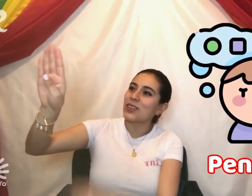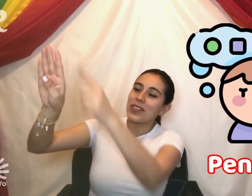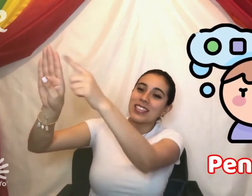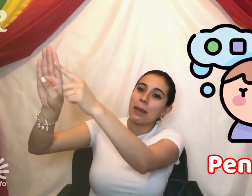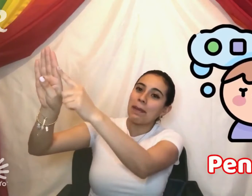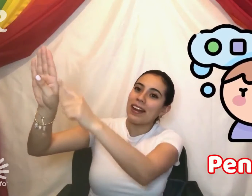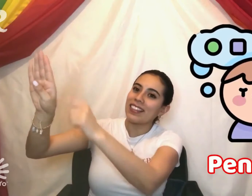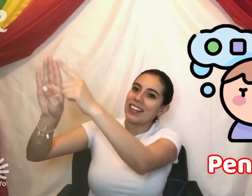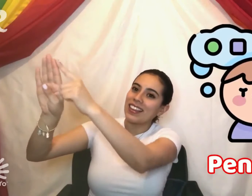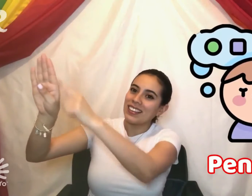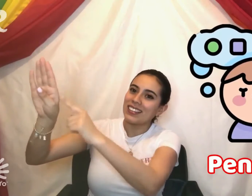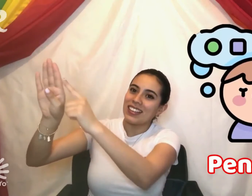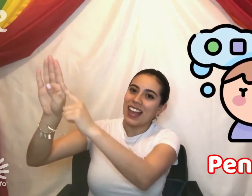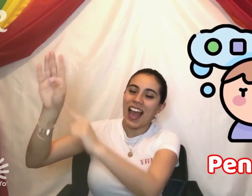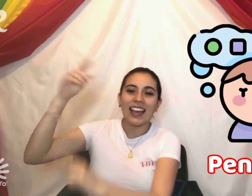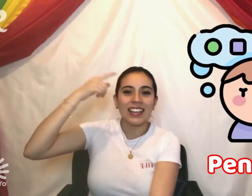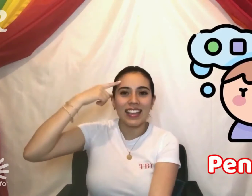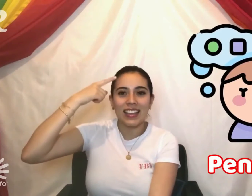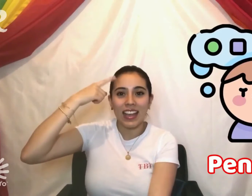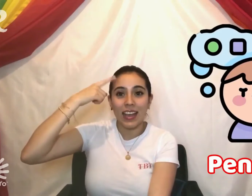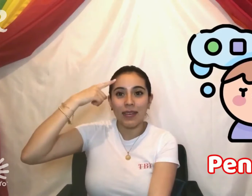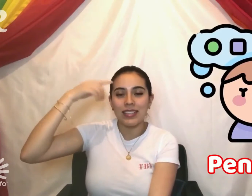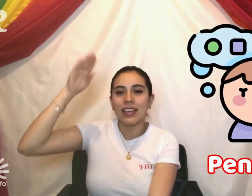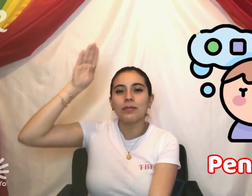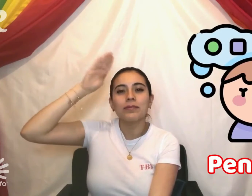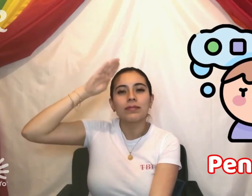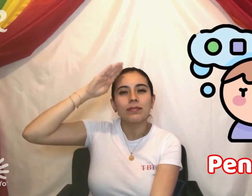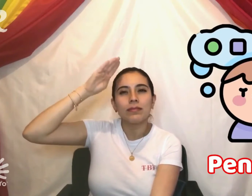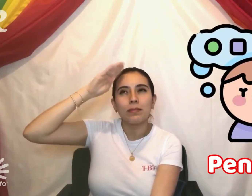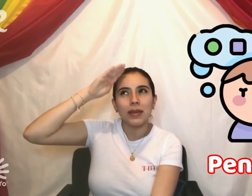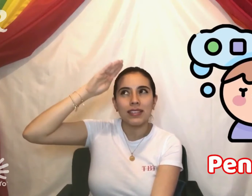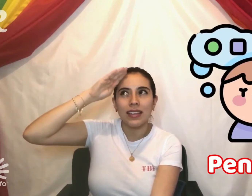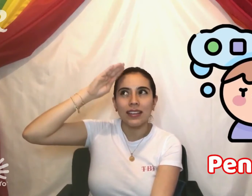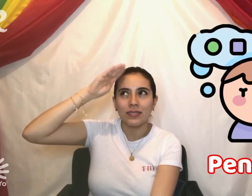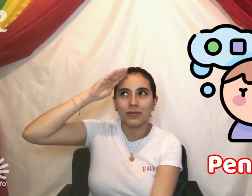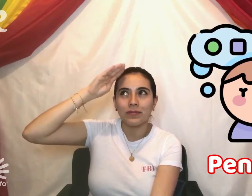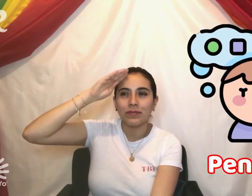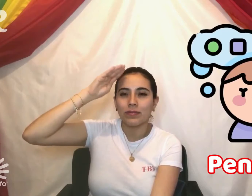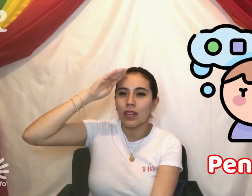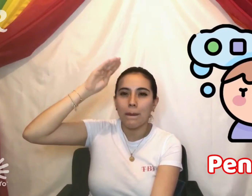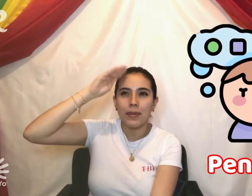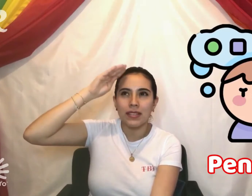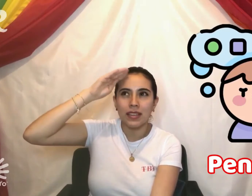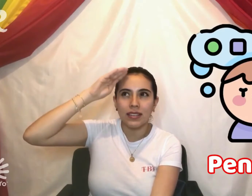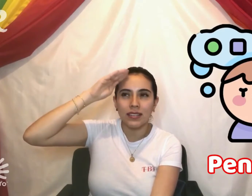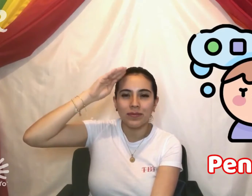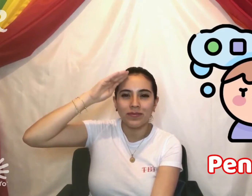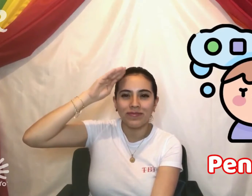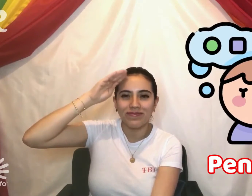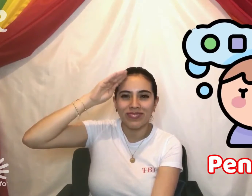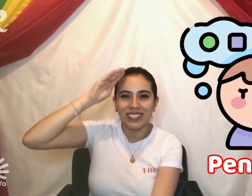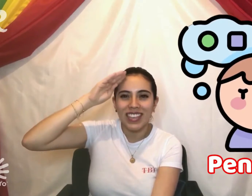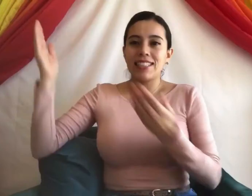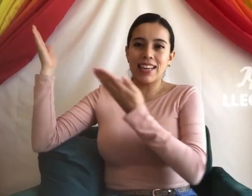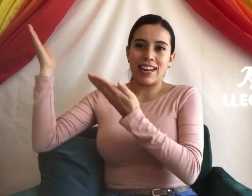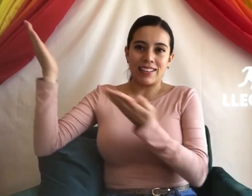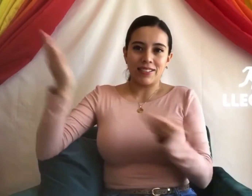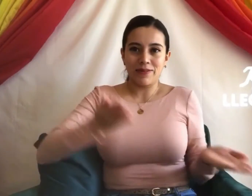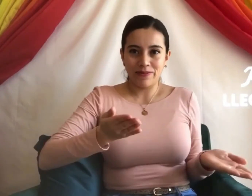esta parte aquí en la cabeza. Pensar. Pensar. Llegar.